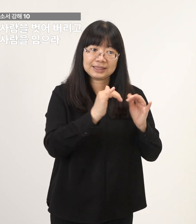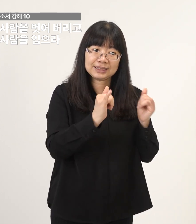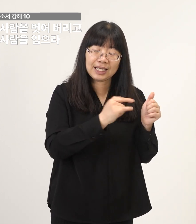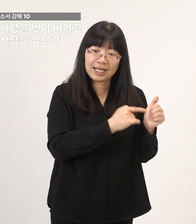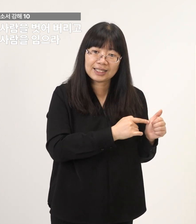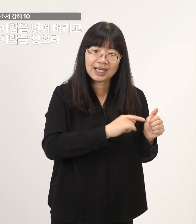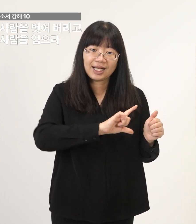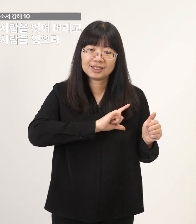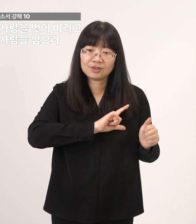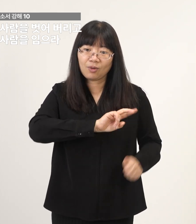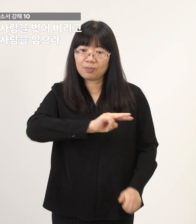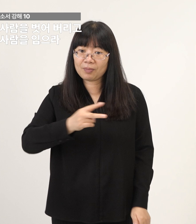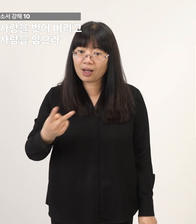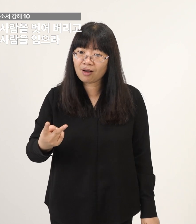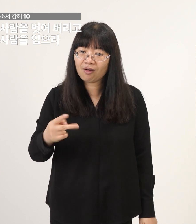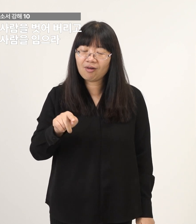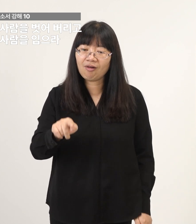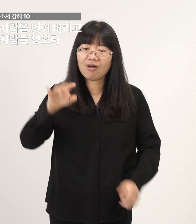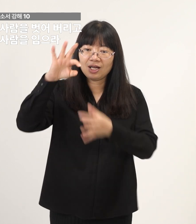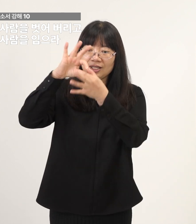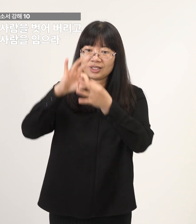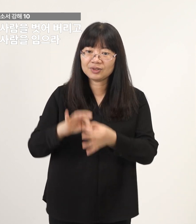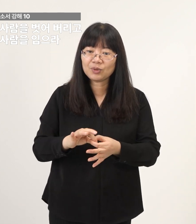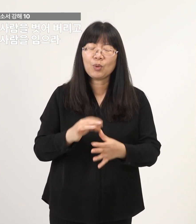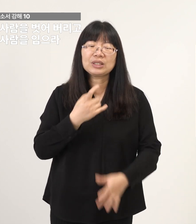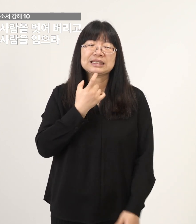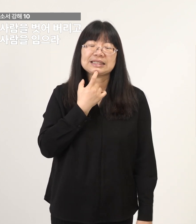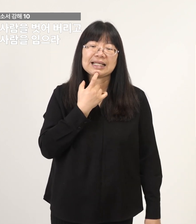이스라엘로 이름을 받고도 그는 계속 야곱으로 불려요.